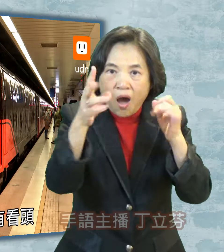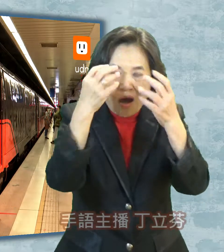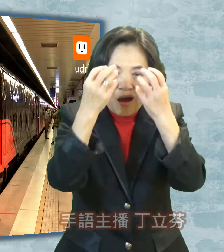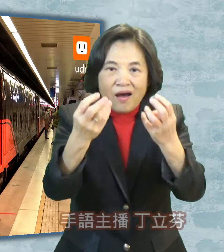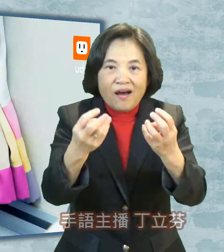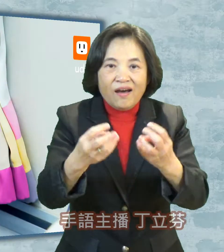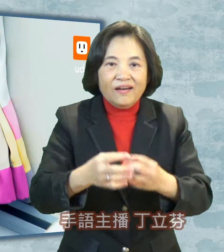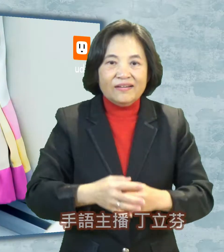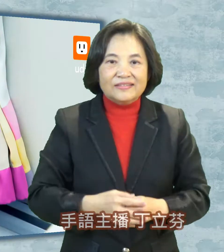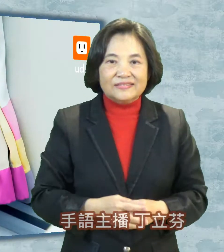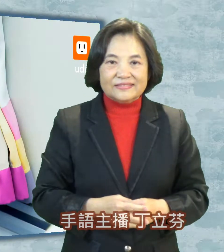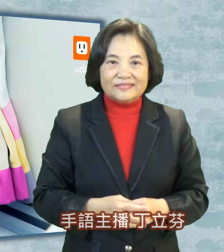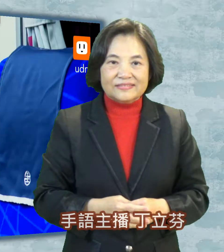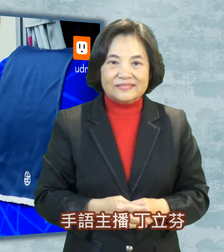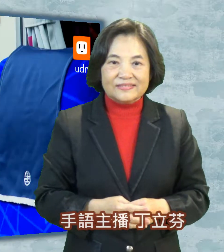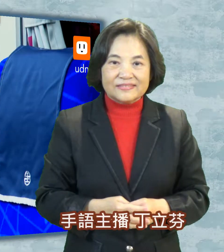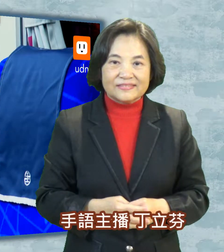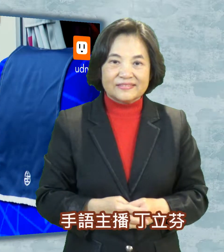更有看头。